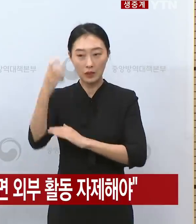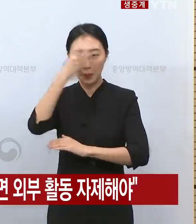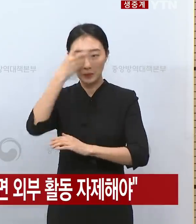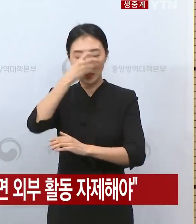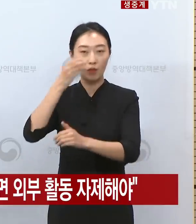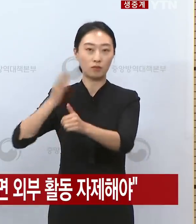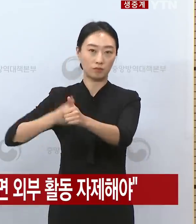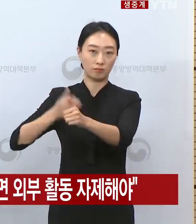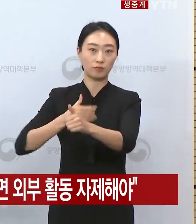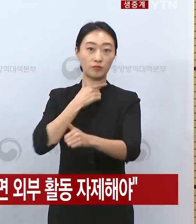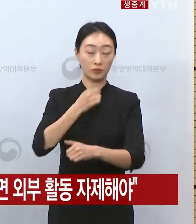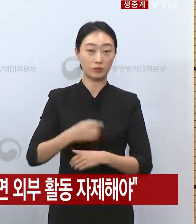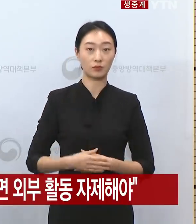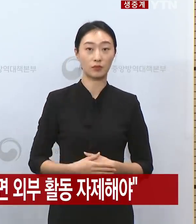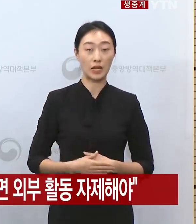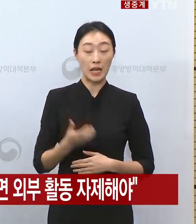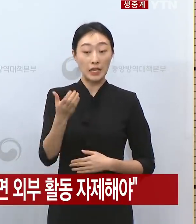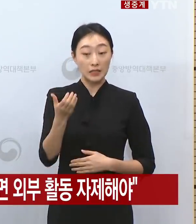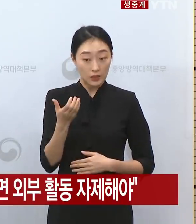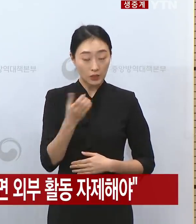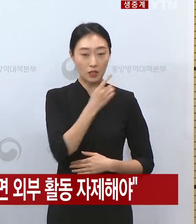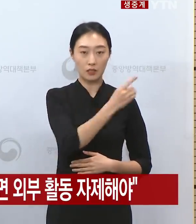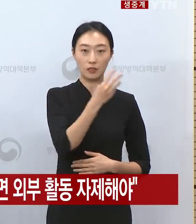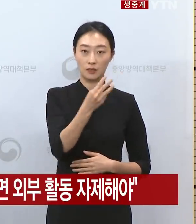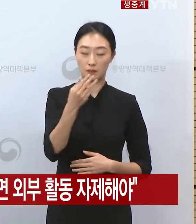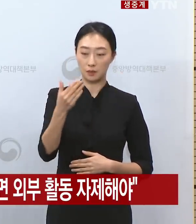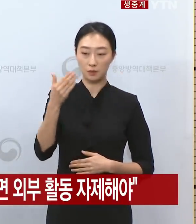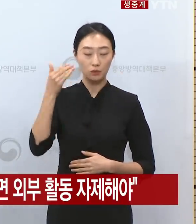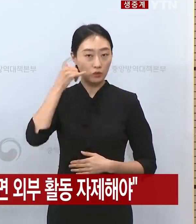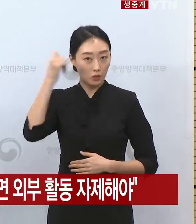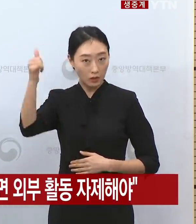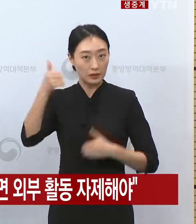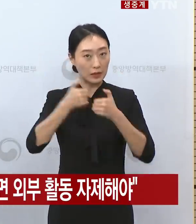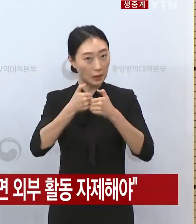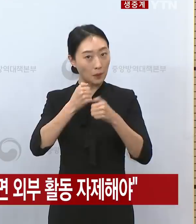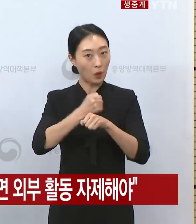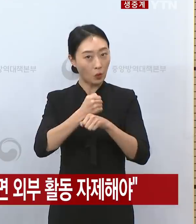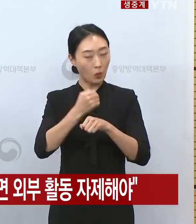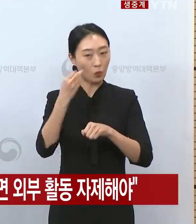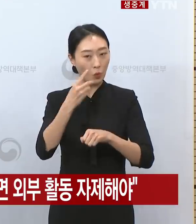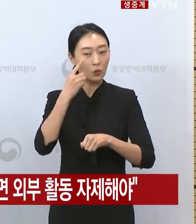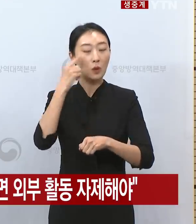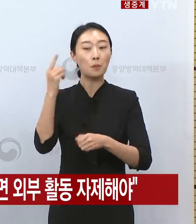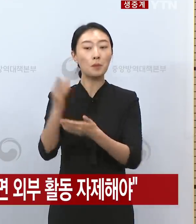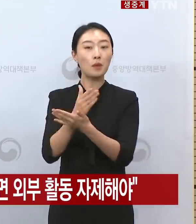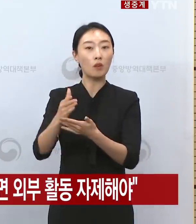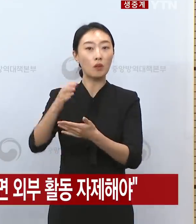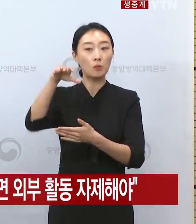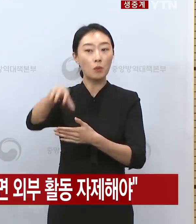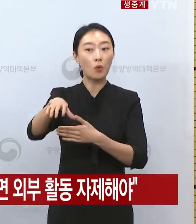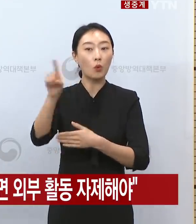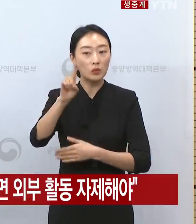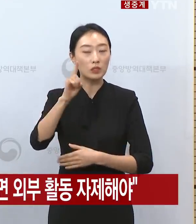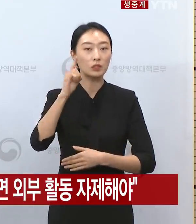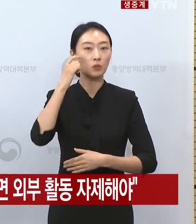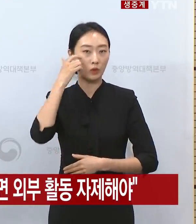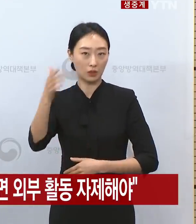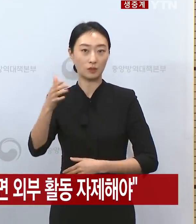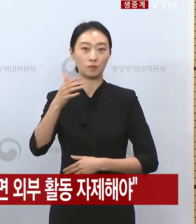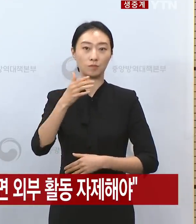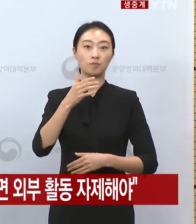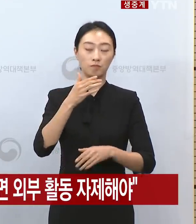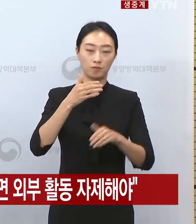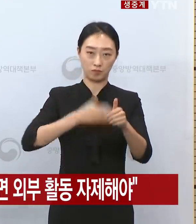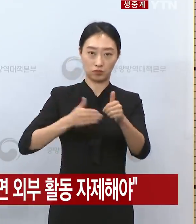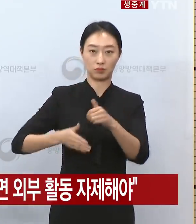것을 당부드립니다. 사전에 1339를 통해 상담하고 선별진료소의 위치를 확인해 주시길 바랍니다.